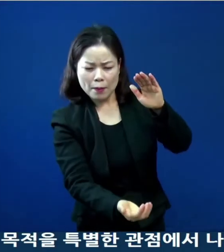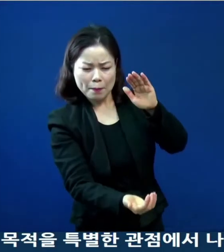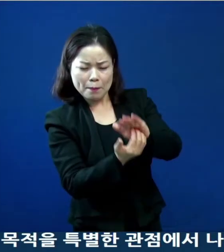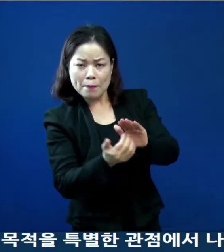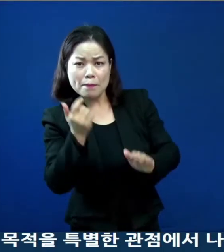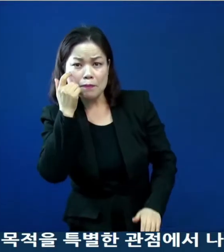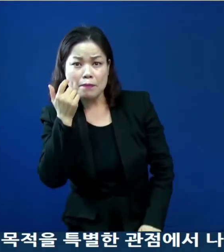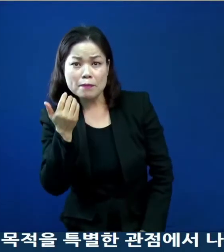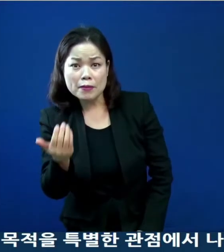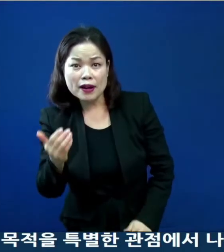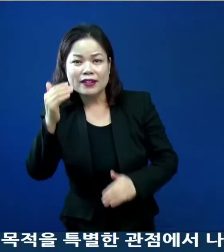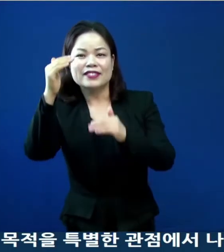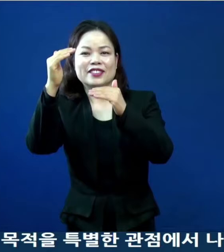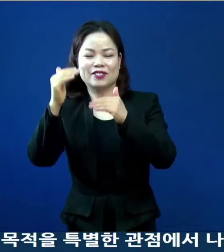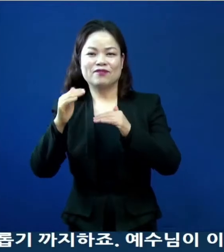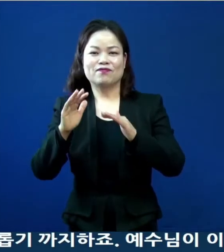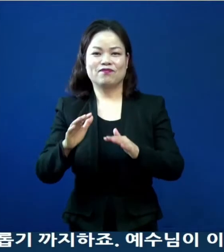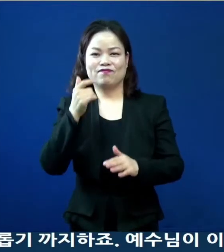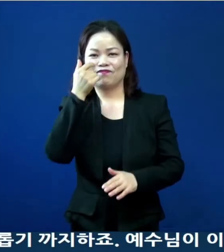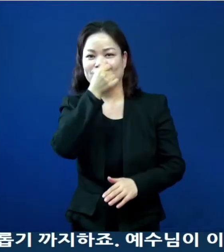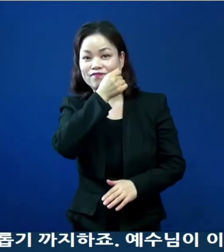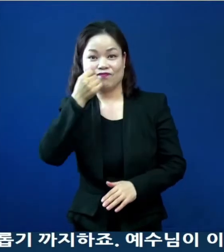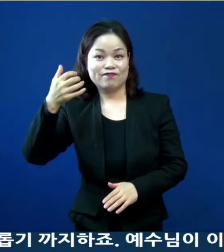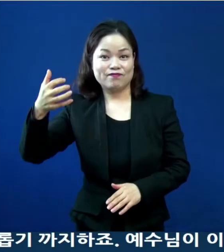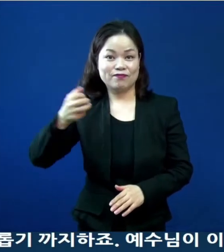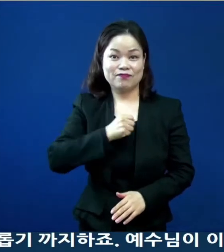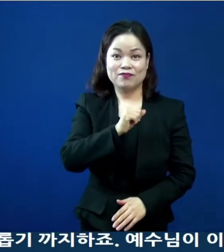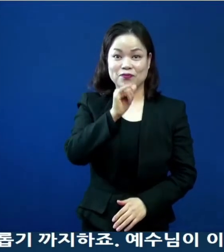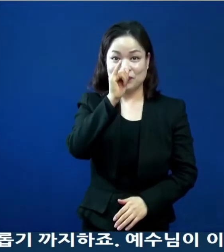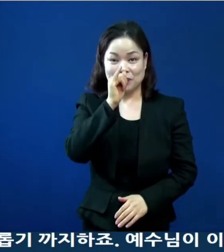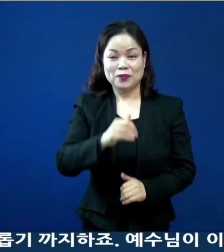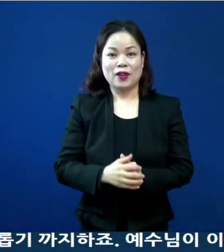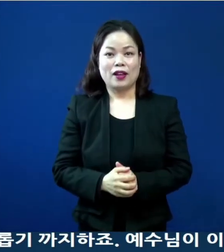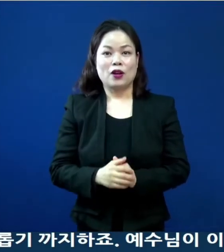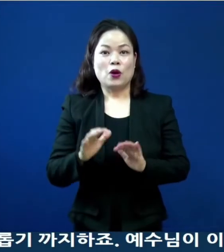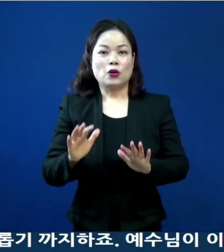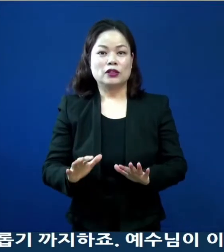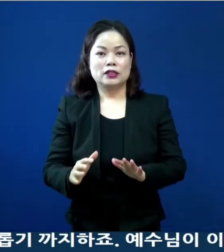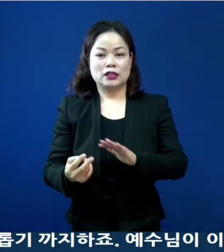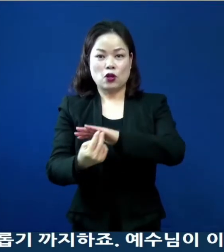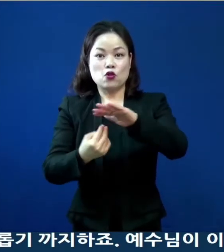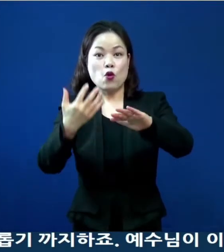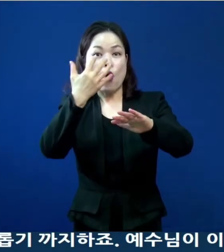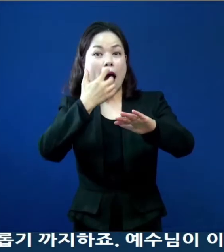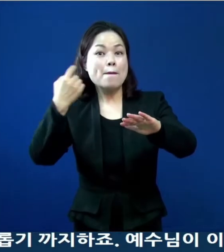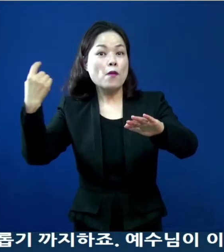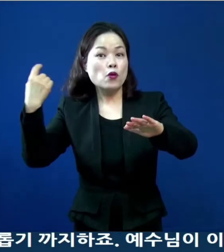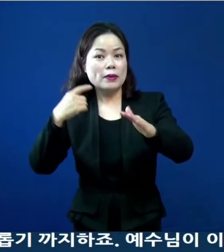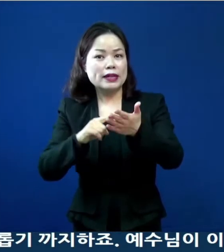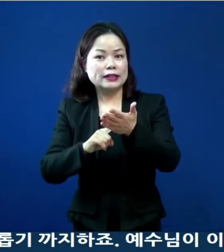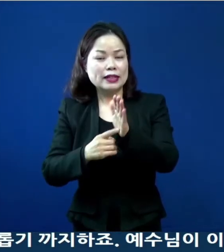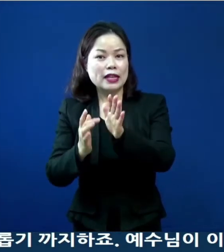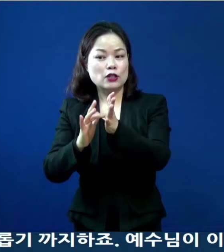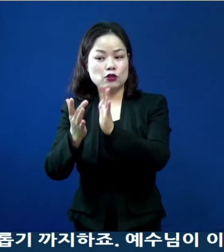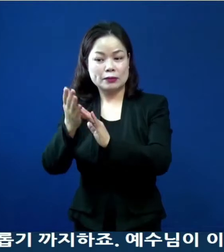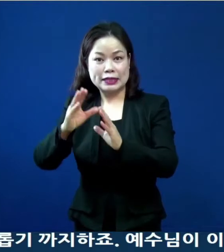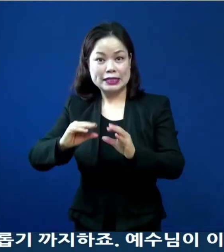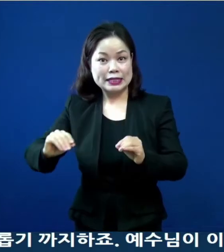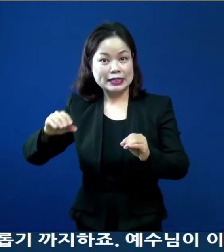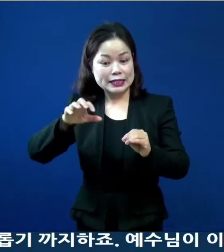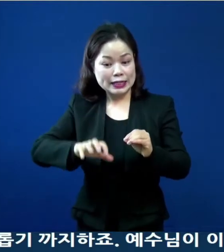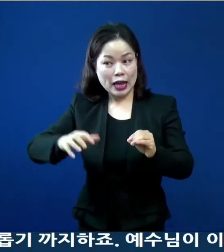하는지 그 내용도 우리가 파악할 수 있습니다. 오늘 요한복음에 나타난 예수님이 이 땅에